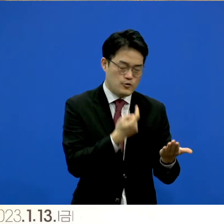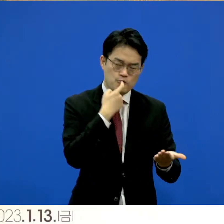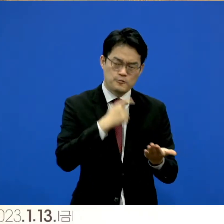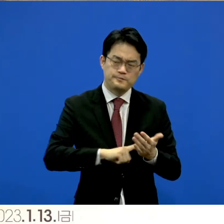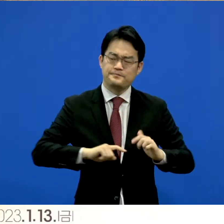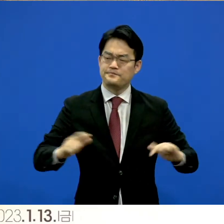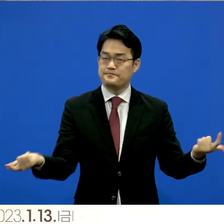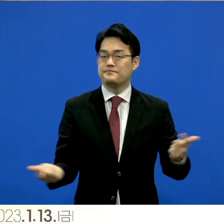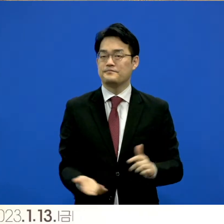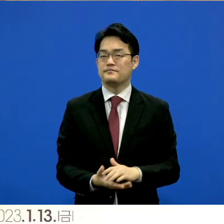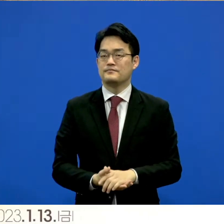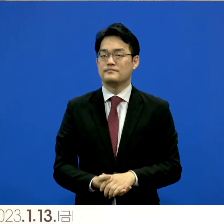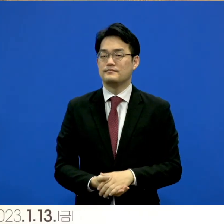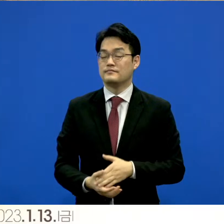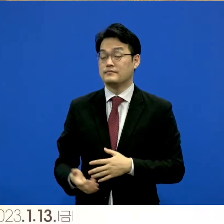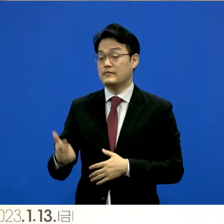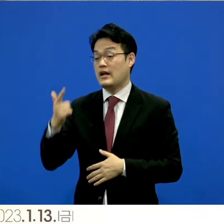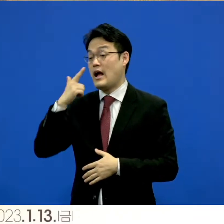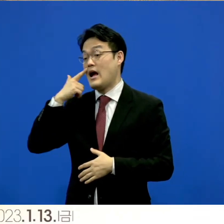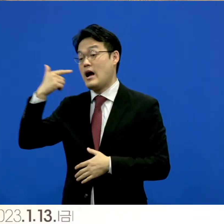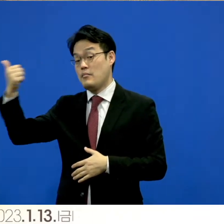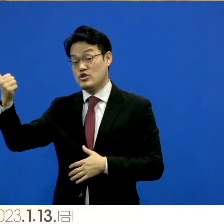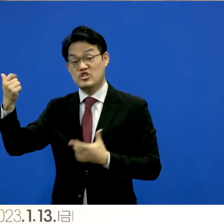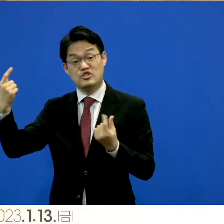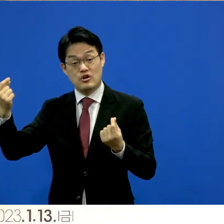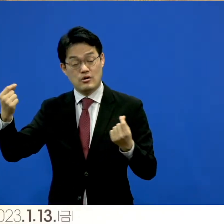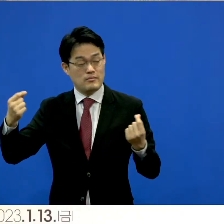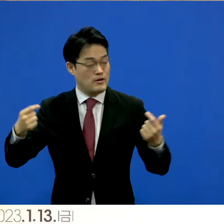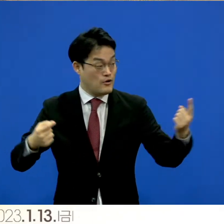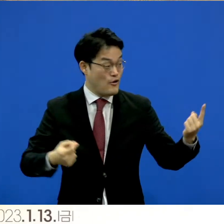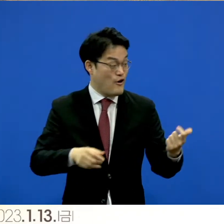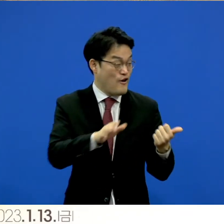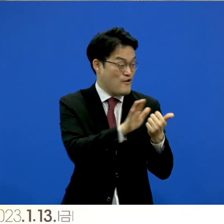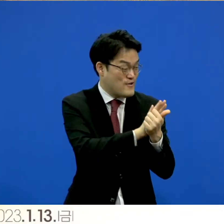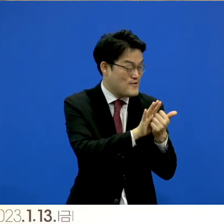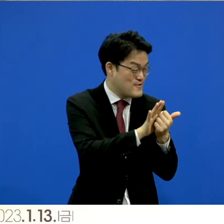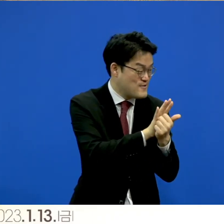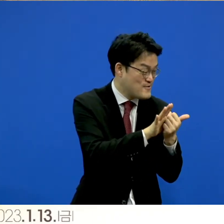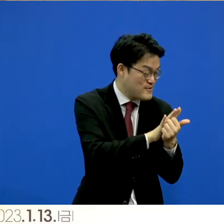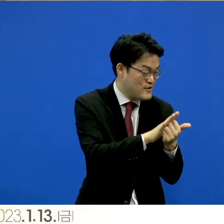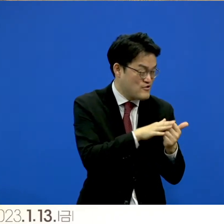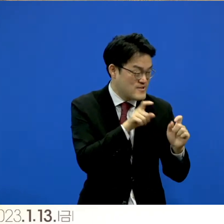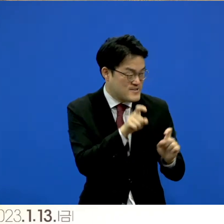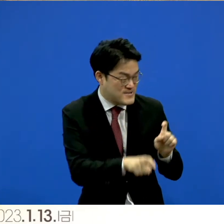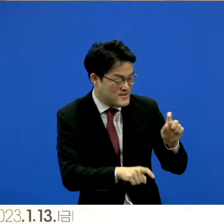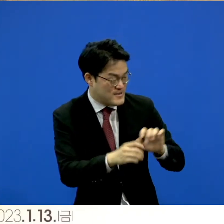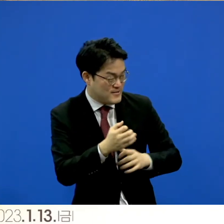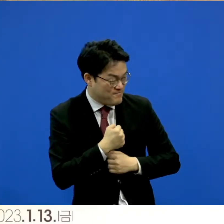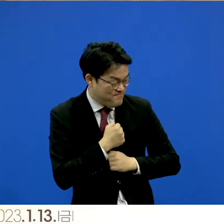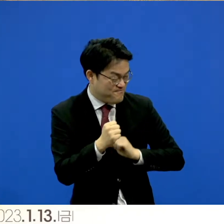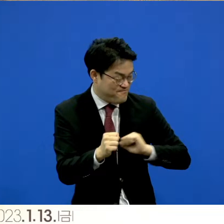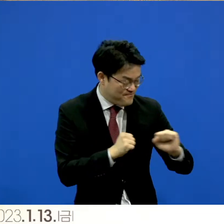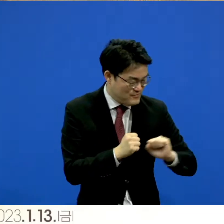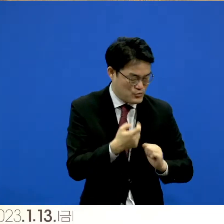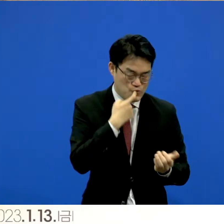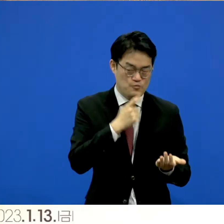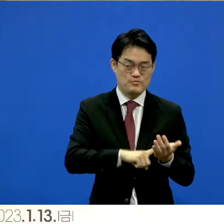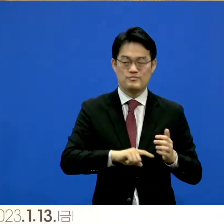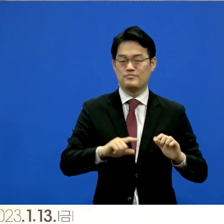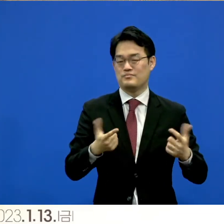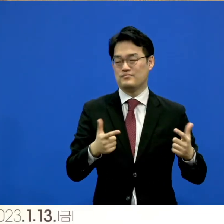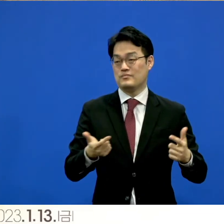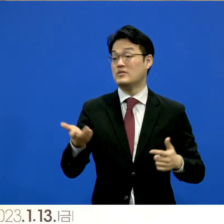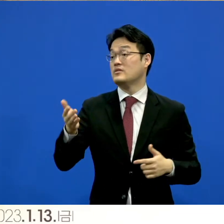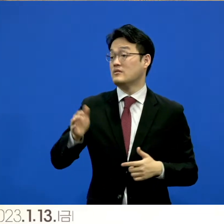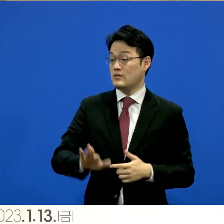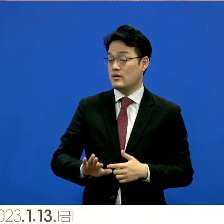아버지의 환대를 우리가 실천하는 것은 쉬운 일이 아닙니다. 그런데 이것이 가능한 것은 복음을